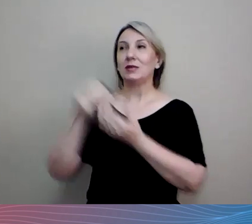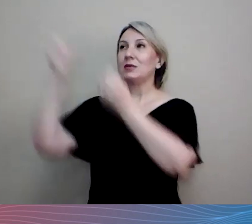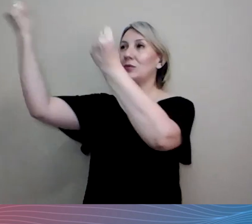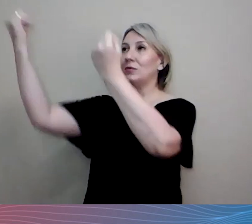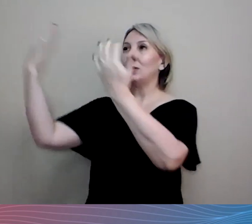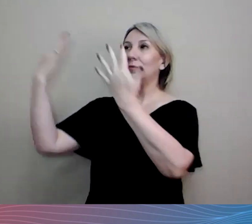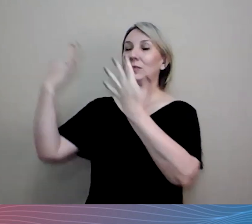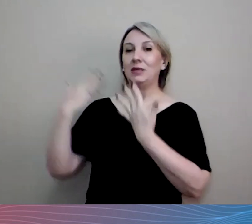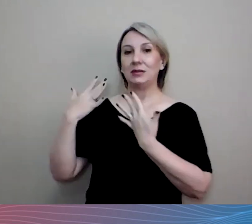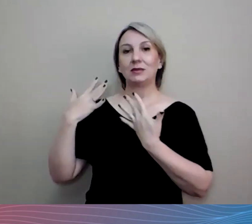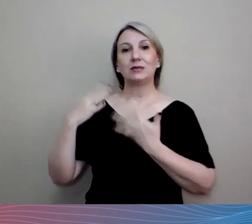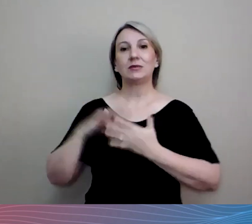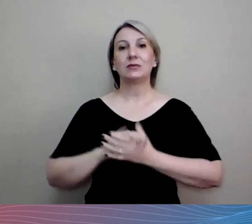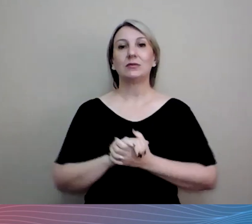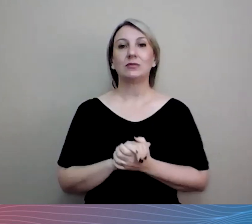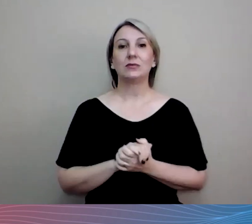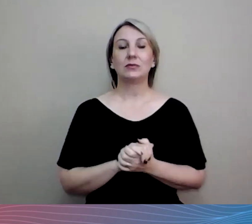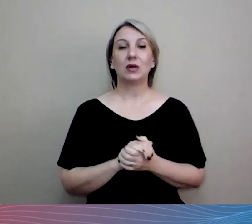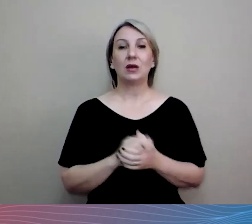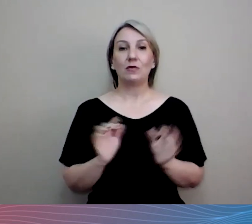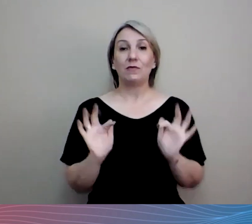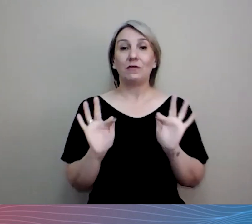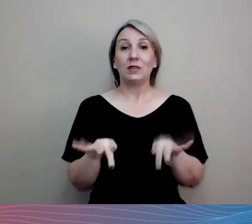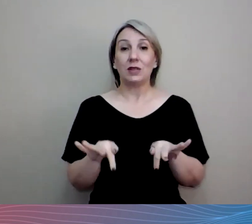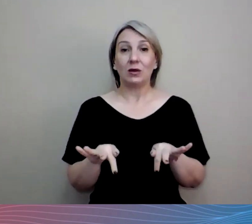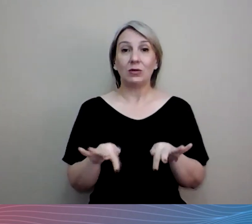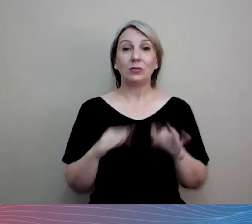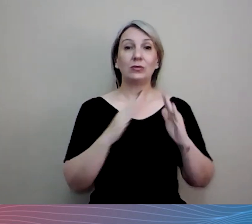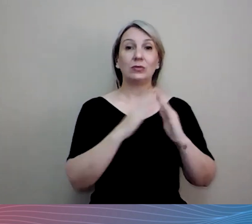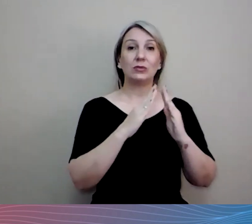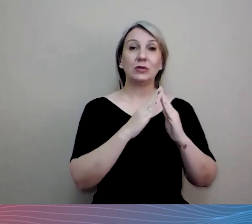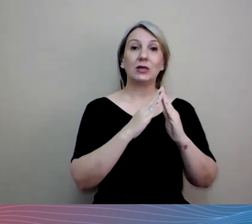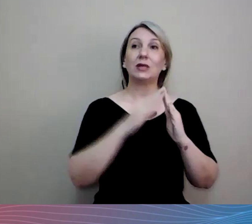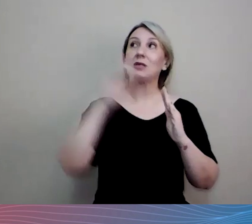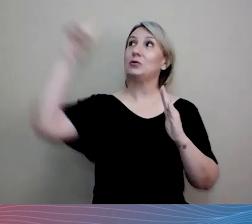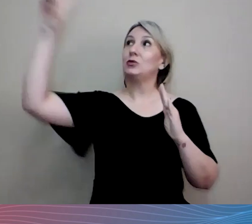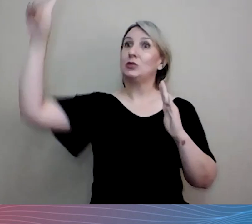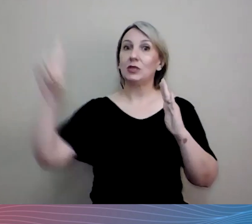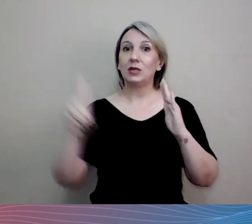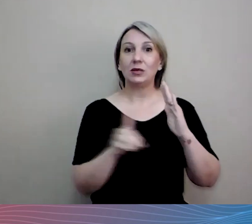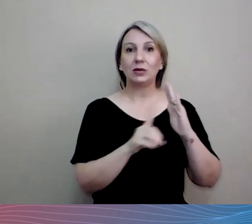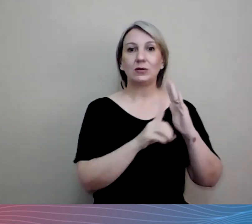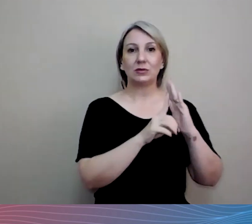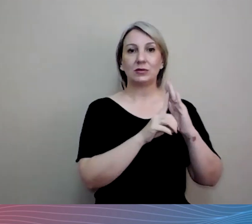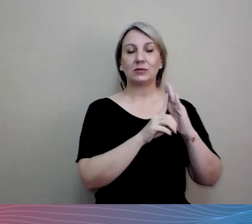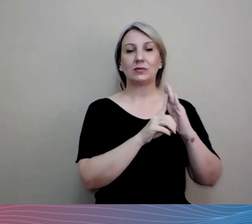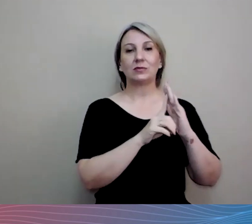com o lugar de habitação para Deus. Portanto, aí para ele poder fazer,